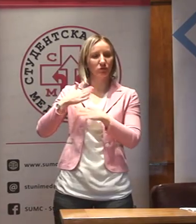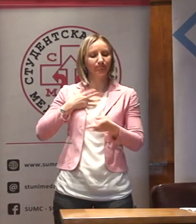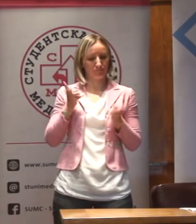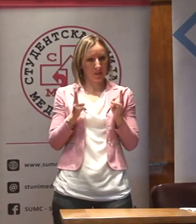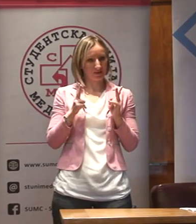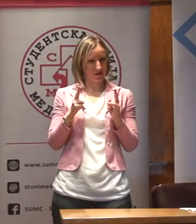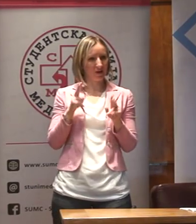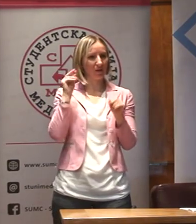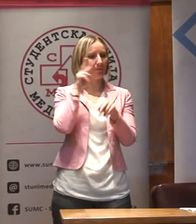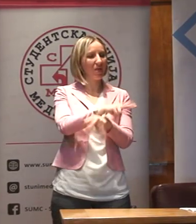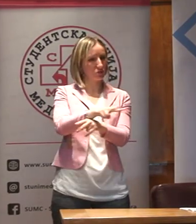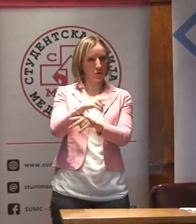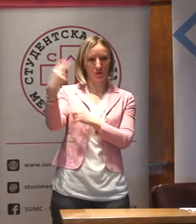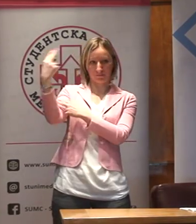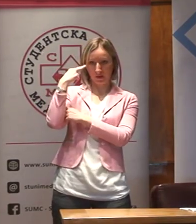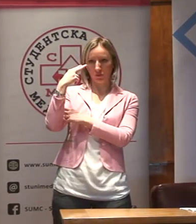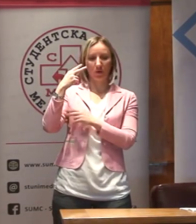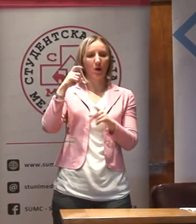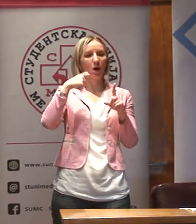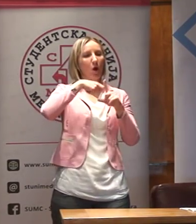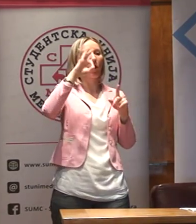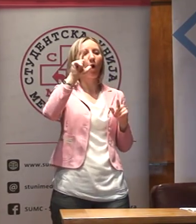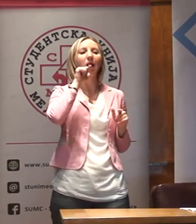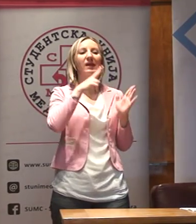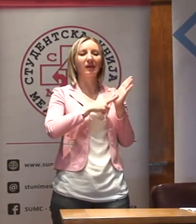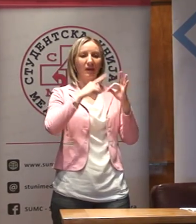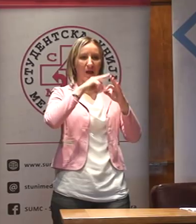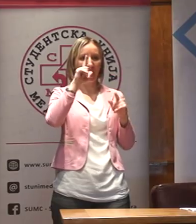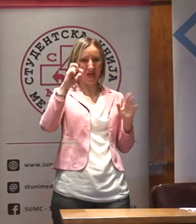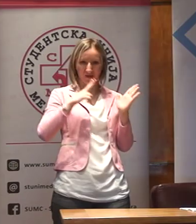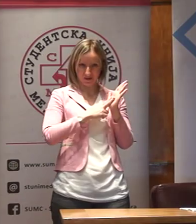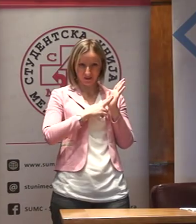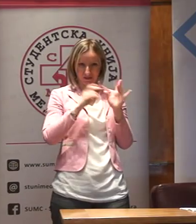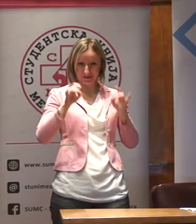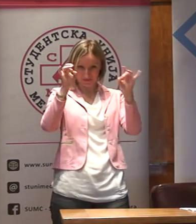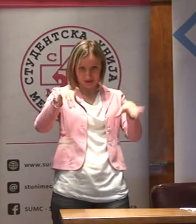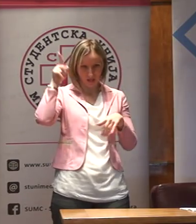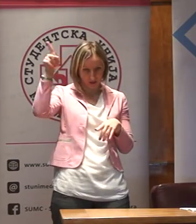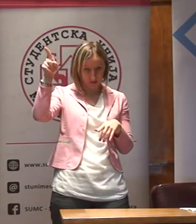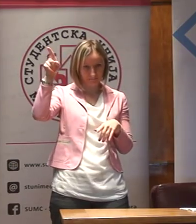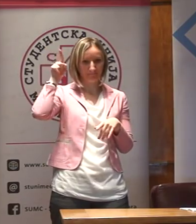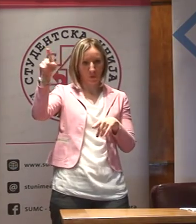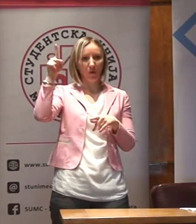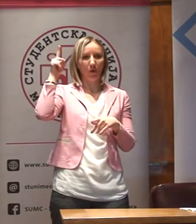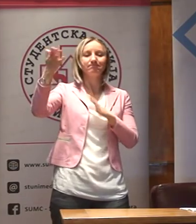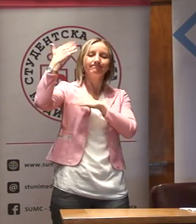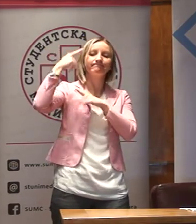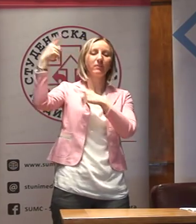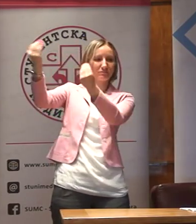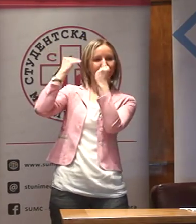obratim za pomoć mom mentoru, gospodinu Colinu Allenu iz Australije,